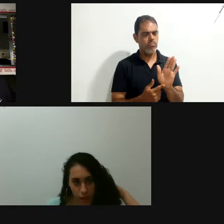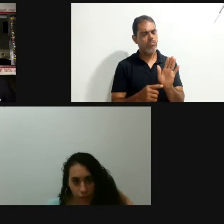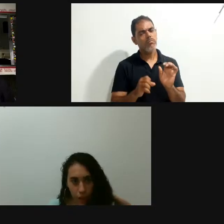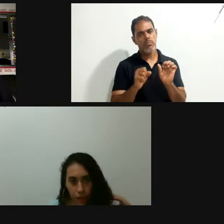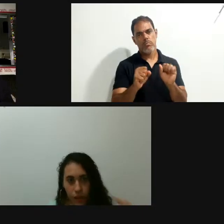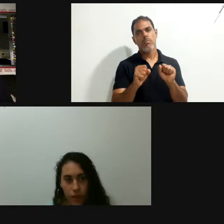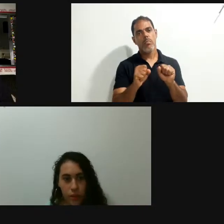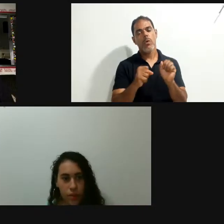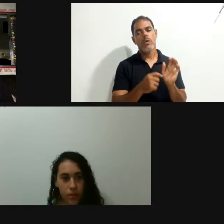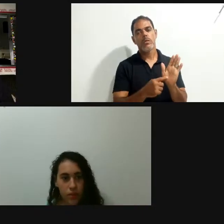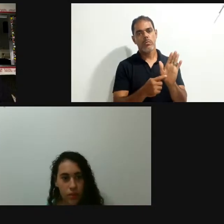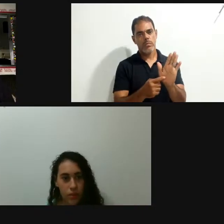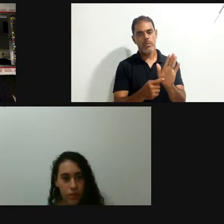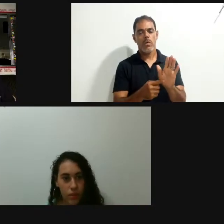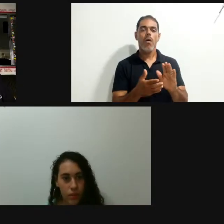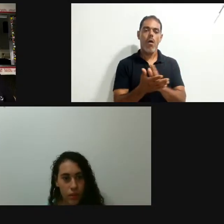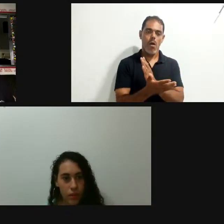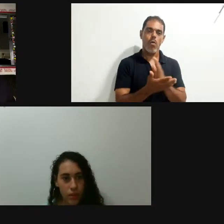sim, também.